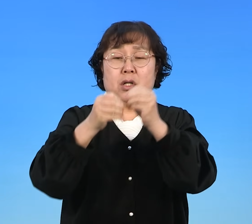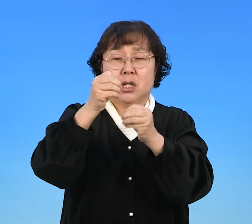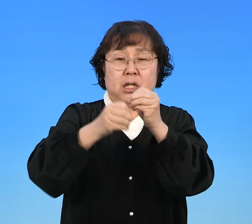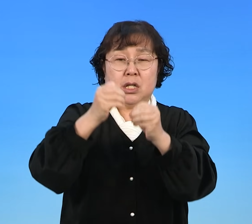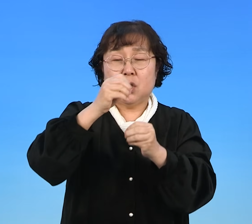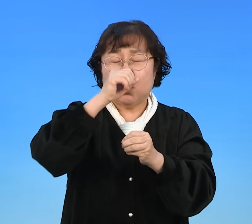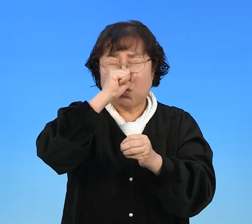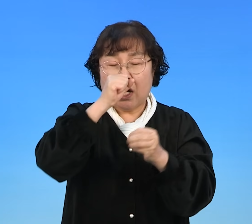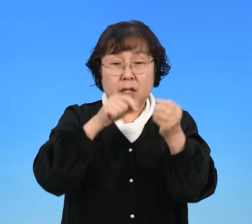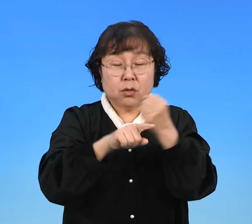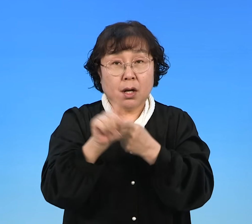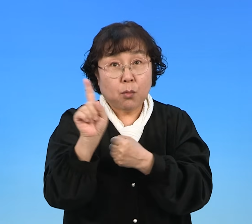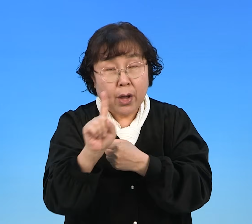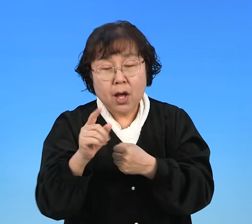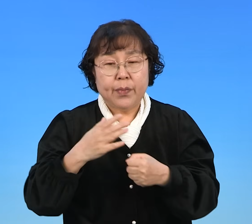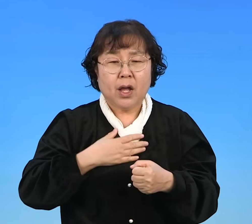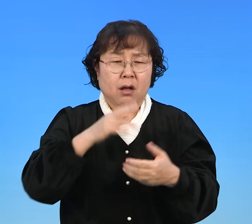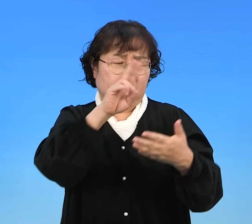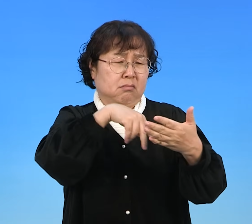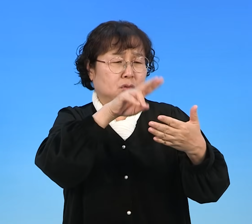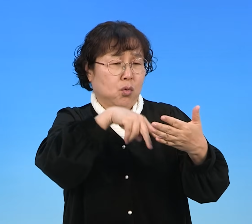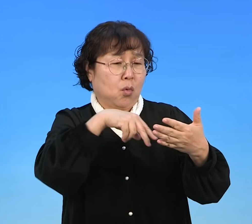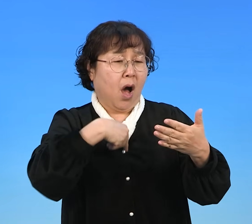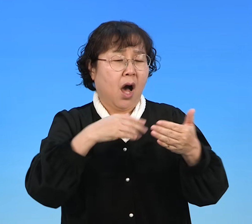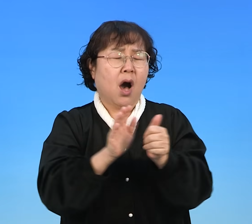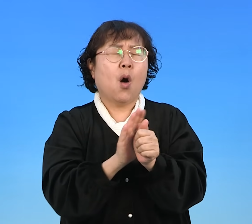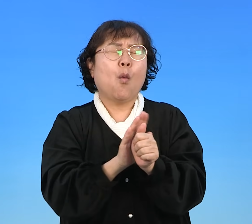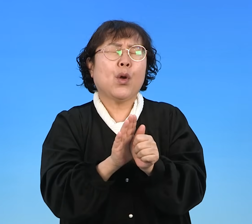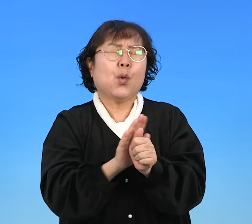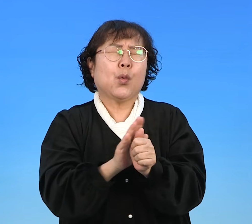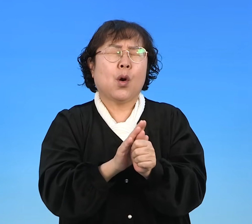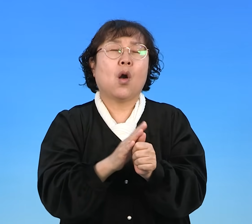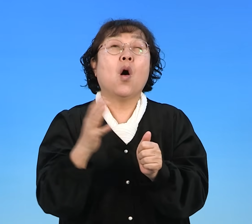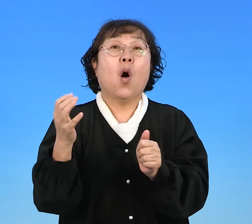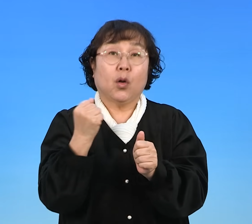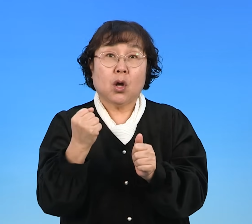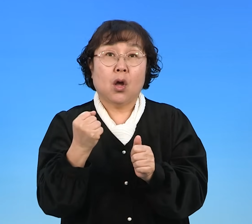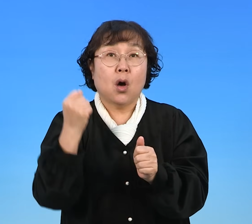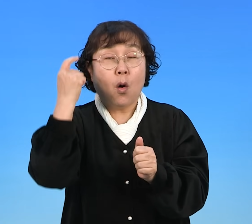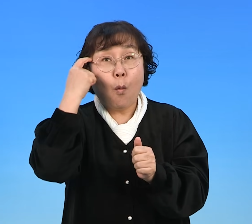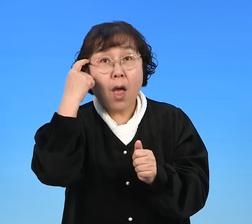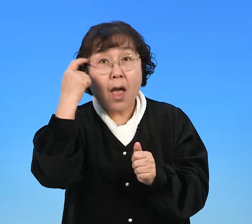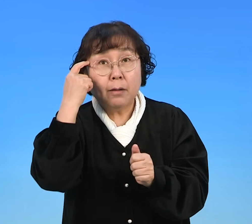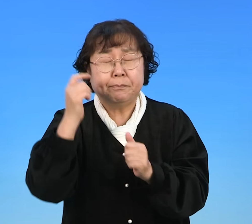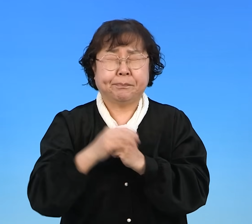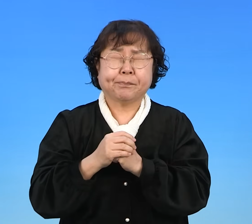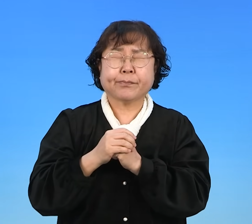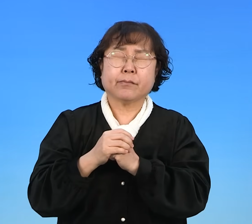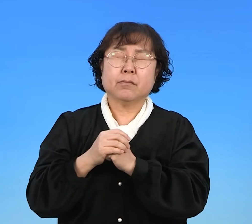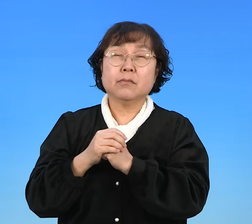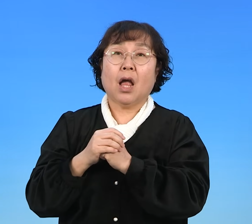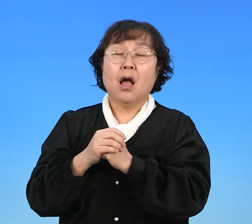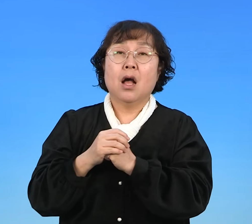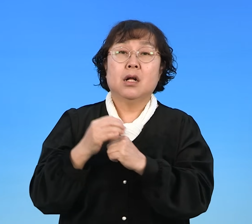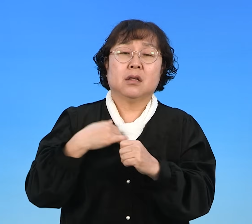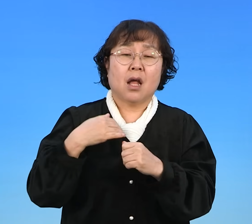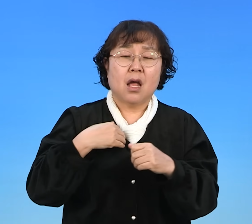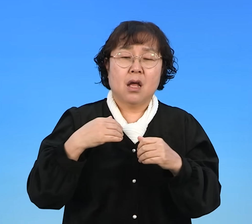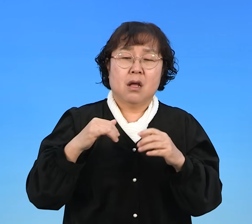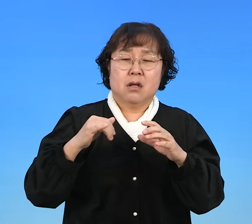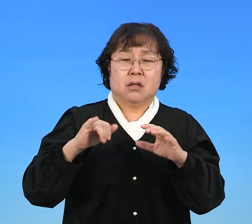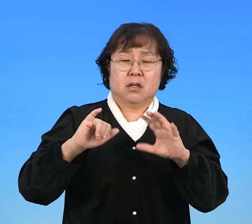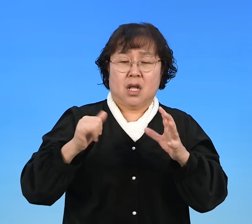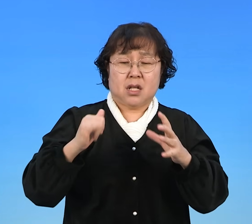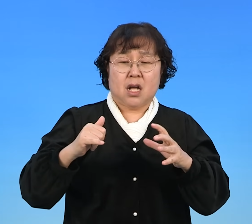된다고요? 마음먹은 대로 잘 안 되는 게 인생이라는 전제가 이런 시를 명시로 만드는 거 아니겠습니까?